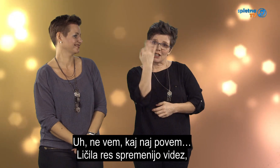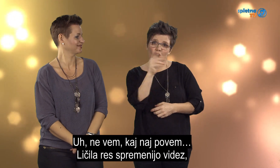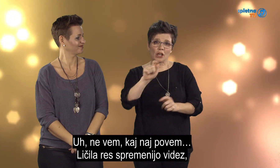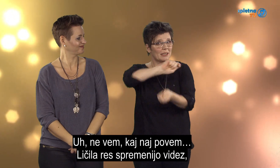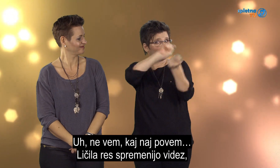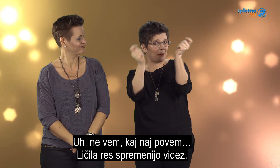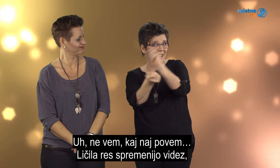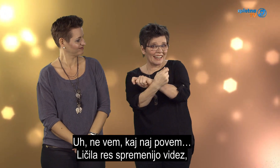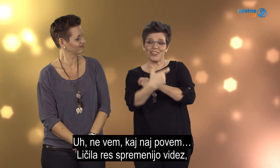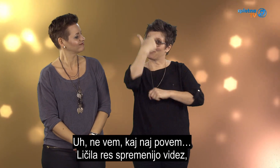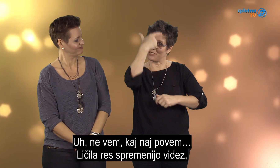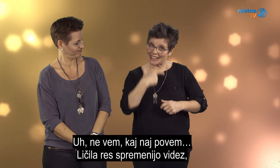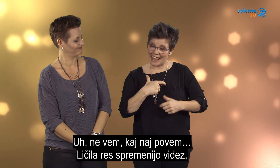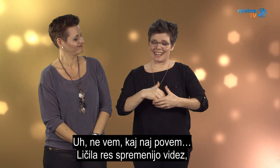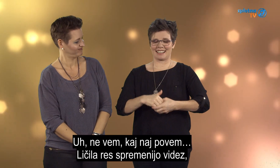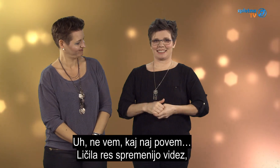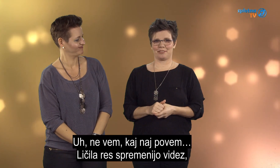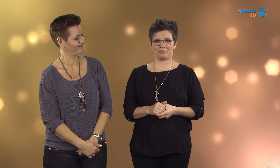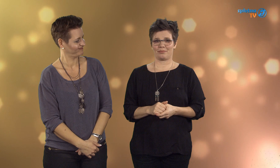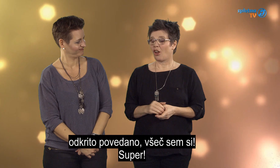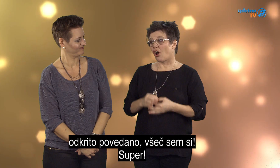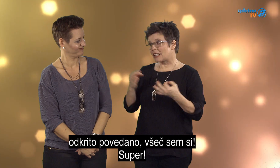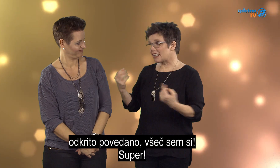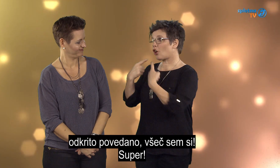Ličila res spremenijo videz, odkrito povedano, všeč sem si.